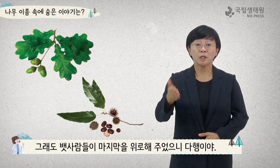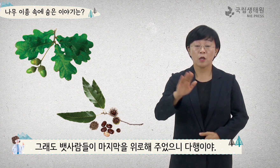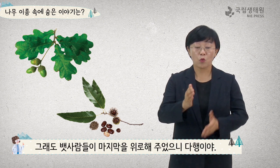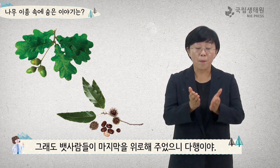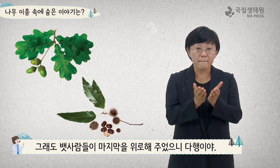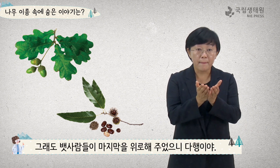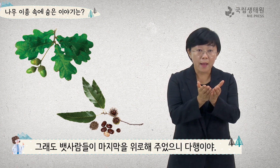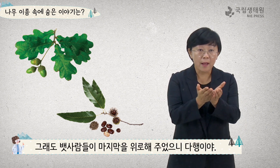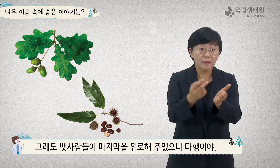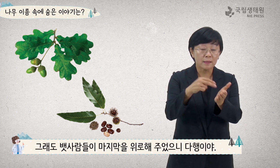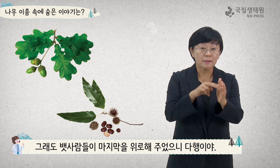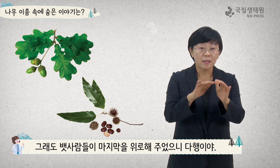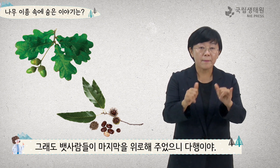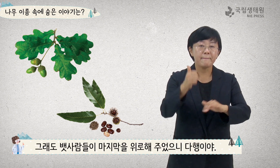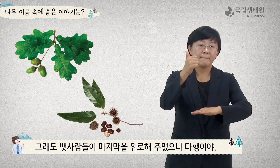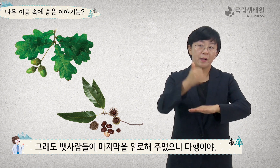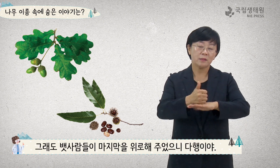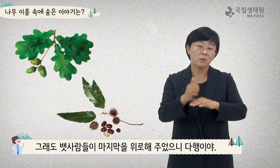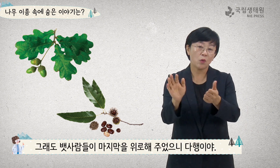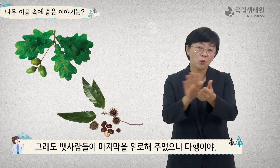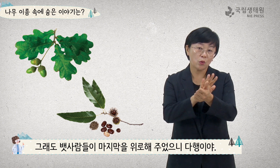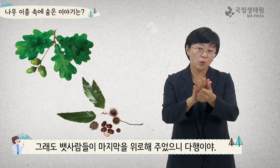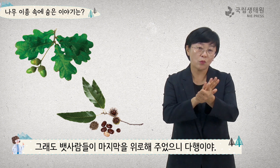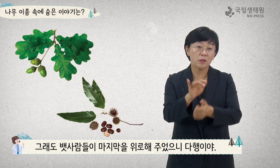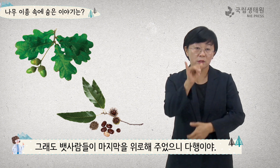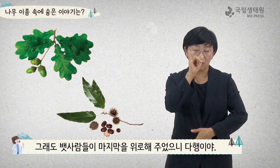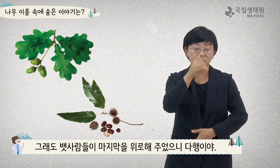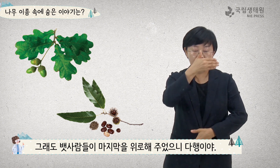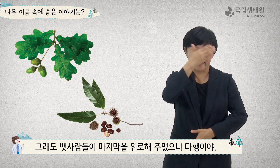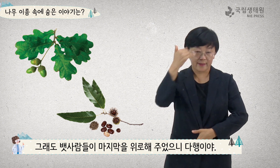그래도 뱃사람들이 마지막을 위로해 주었으니 다행이야.